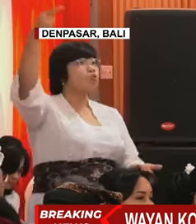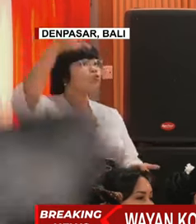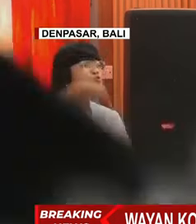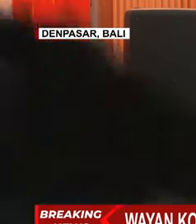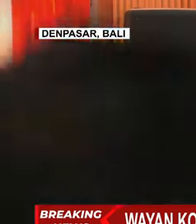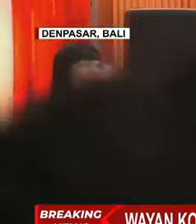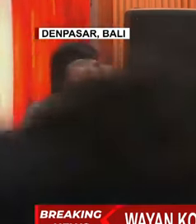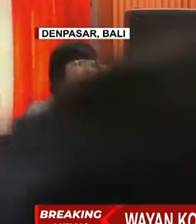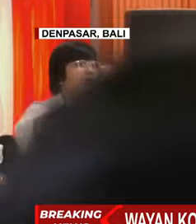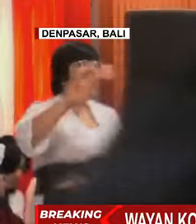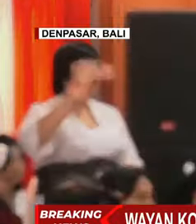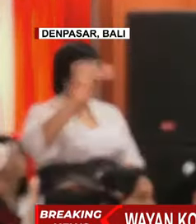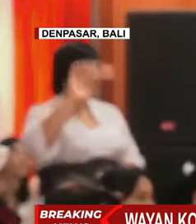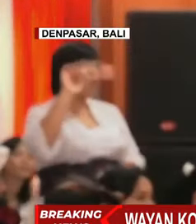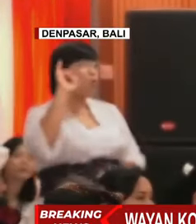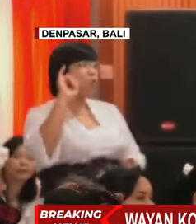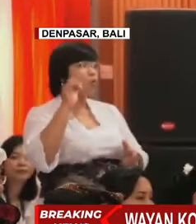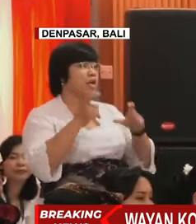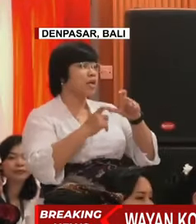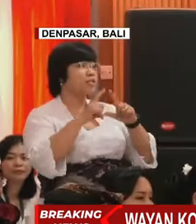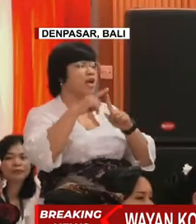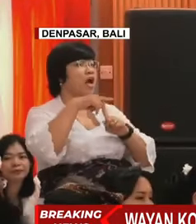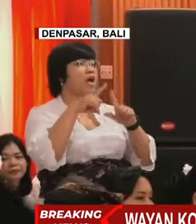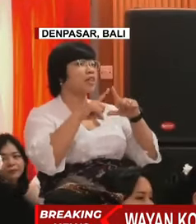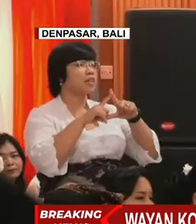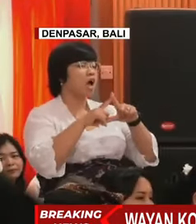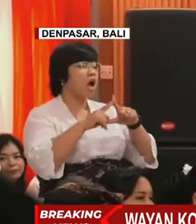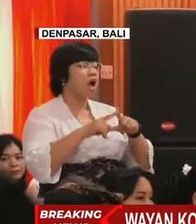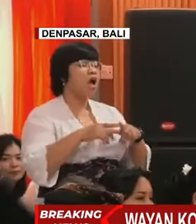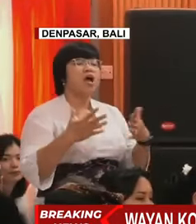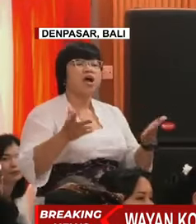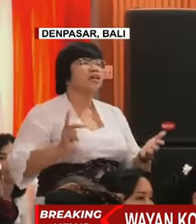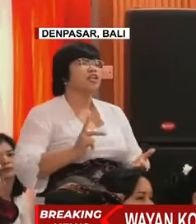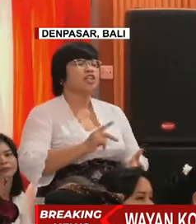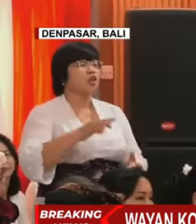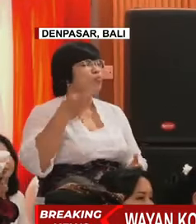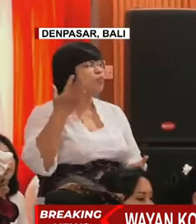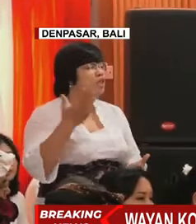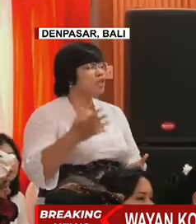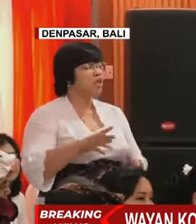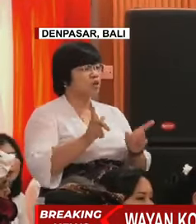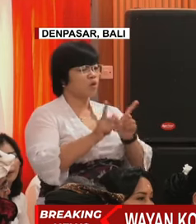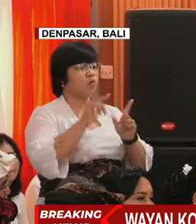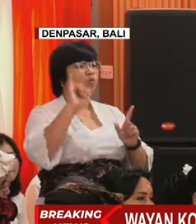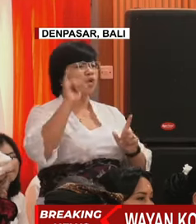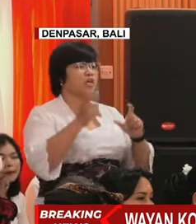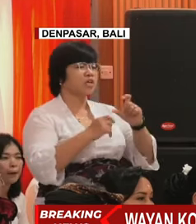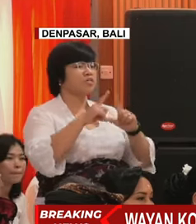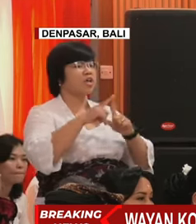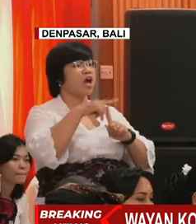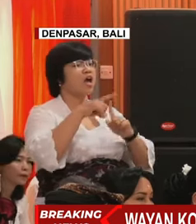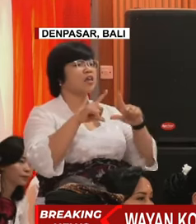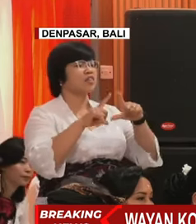bisa jadi mungkin bukan lebih rumit tapi ee berbeda konteksnya gitu ya berbeda konteksnya karena kan masing-masing daerah itu ya punya